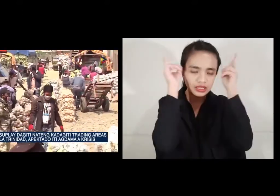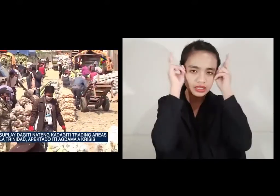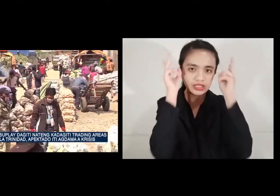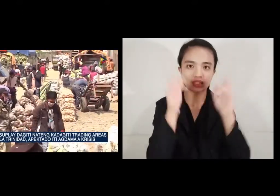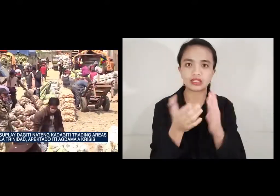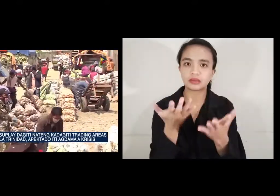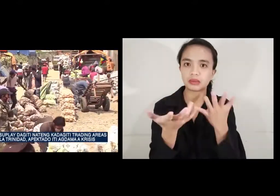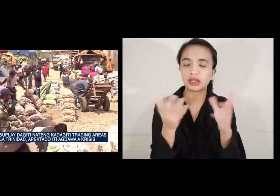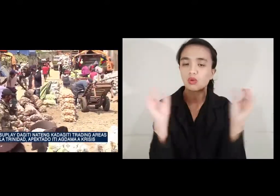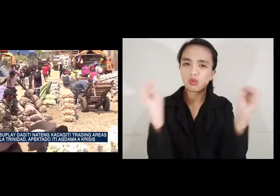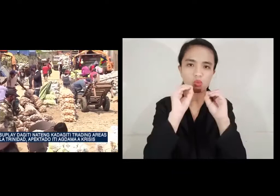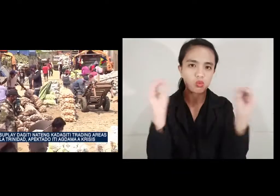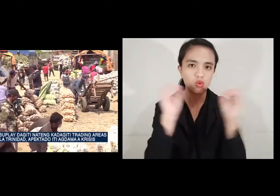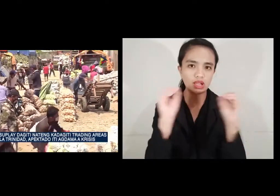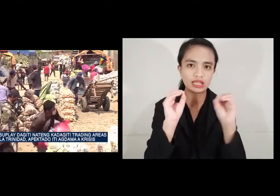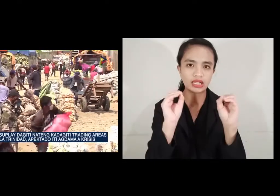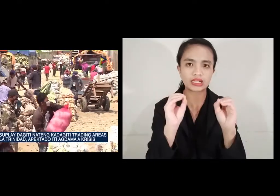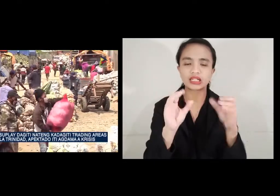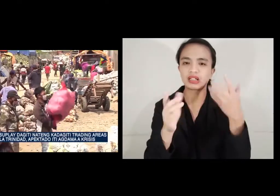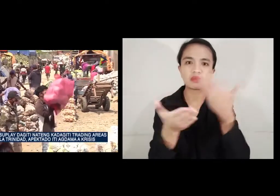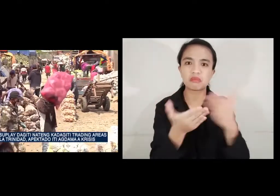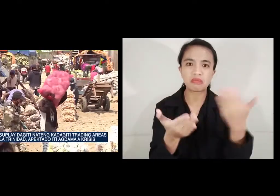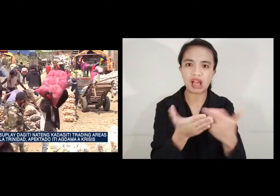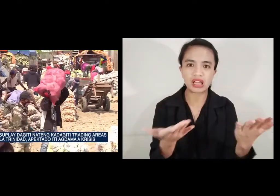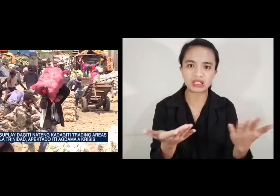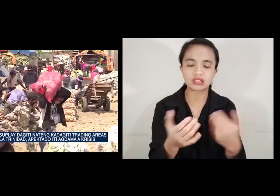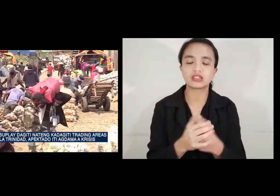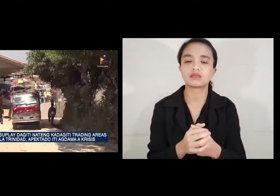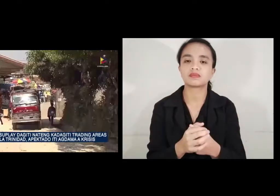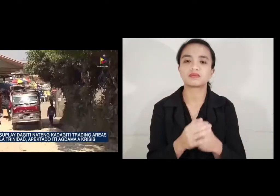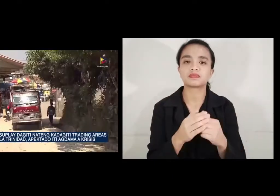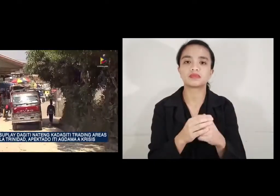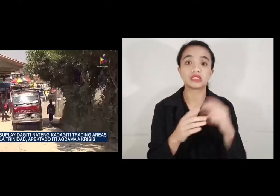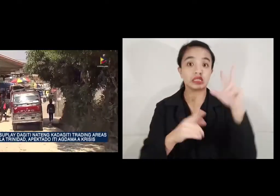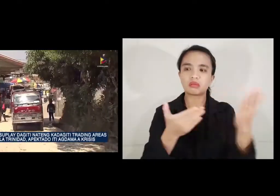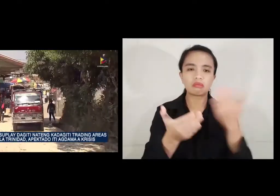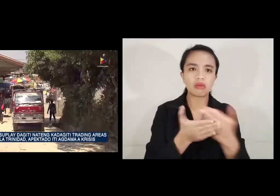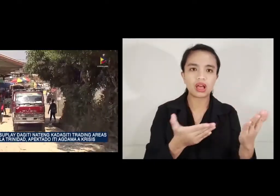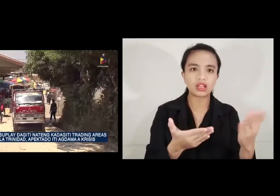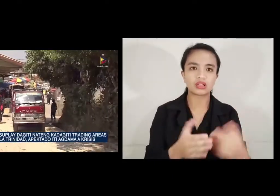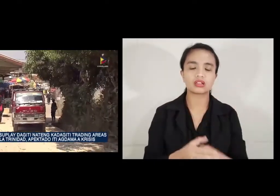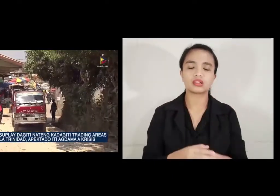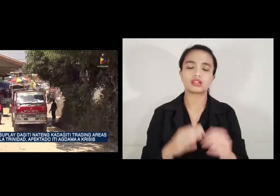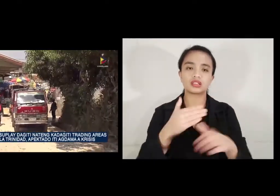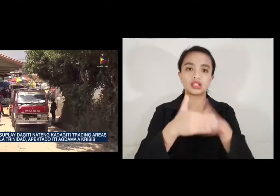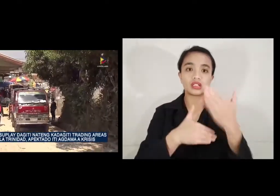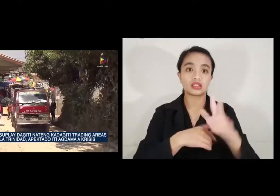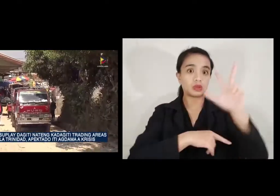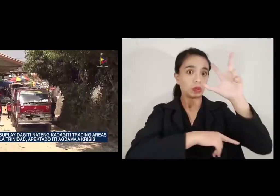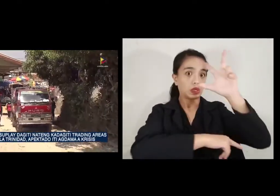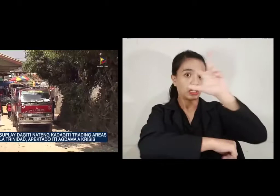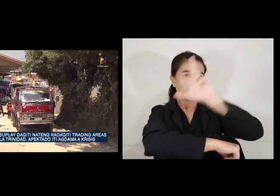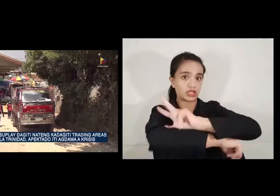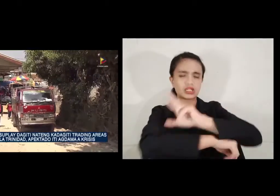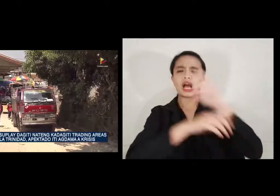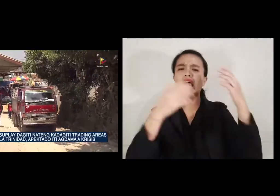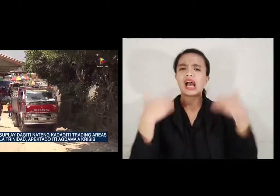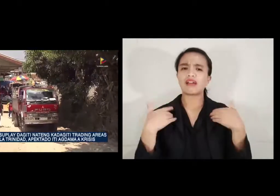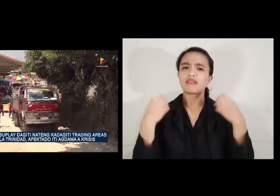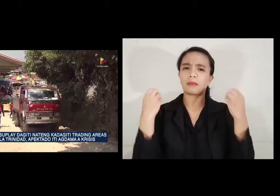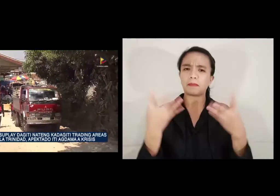kadagiti daddumaan nateng iti kanito a bumagsak nga awanen ti manggatang a buyers. Iti napalabas sa 3 nga aldaw ket adulad ta